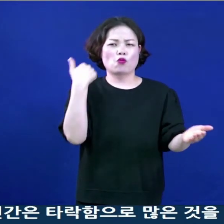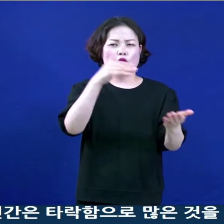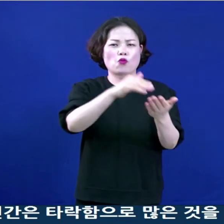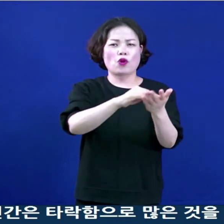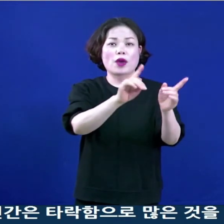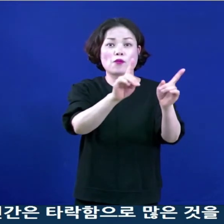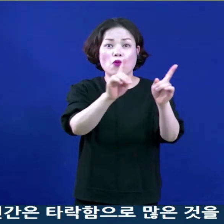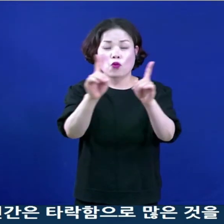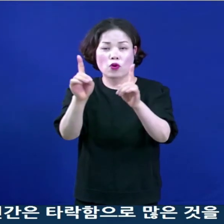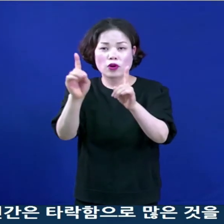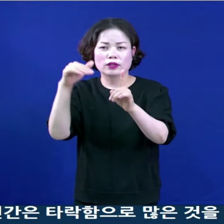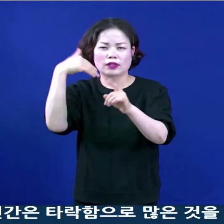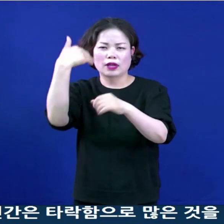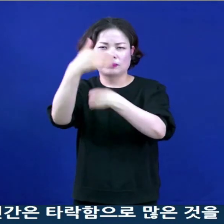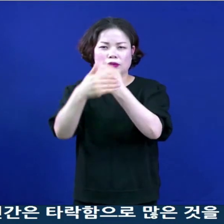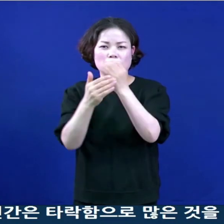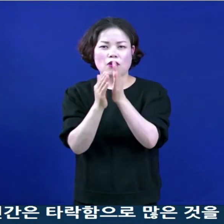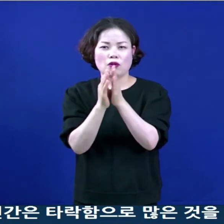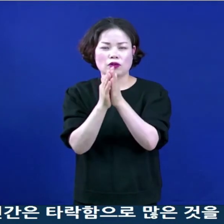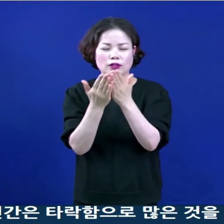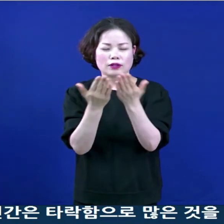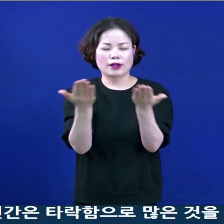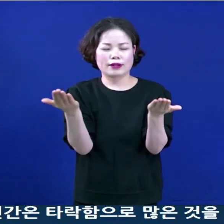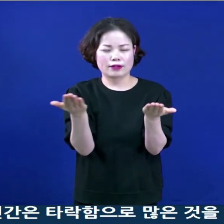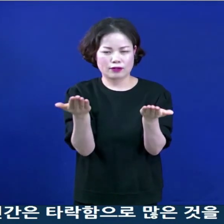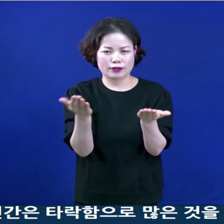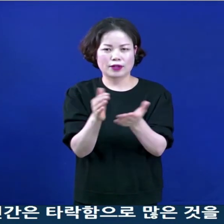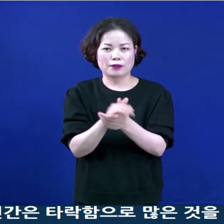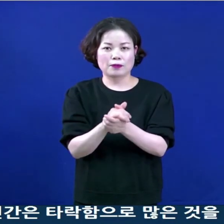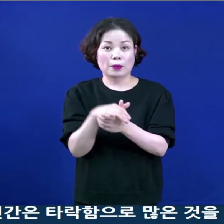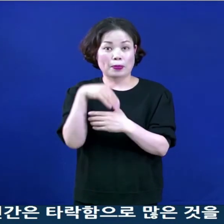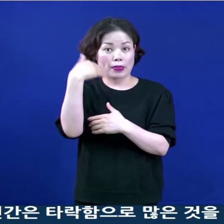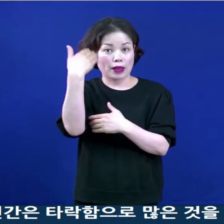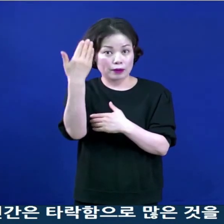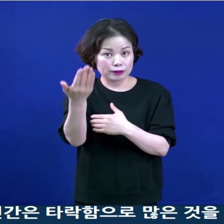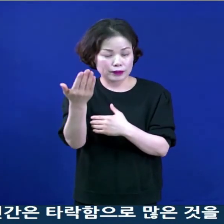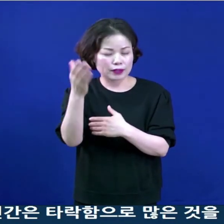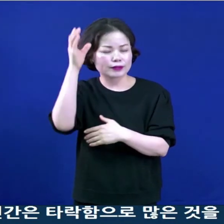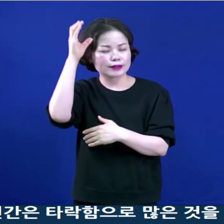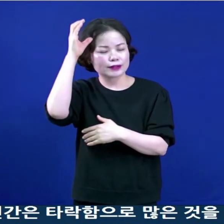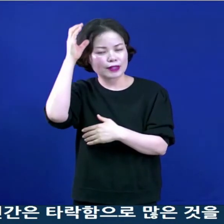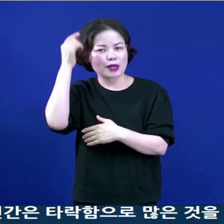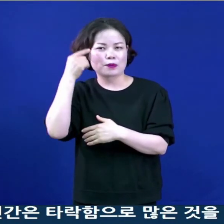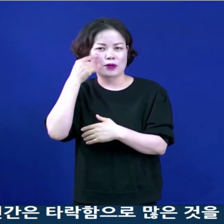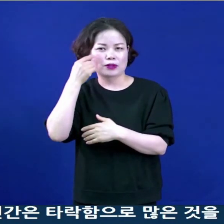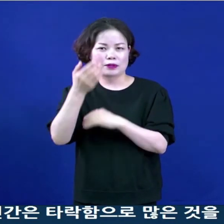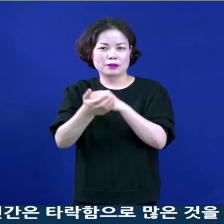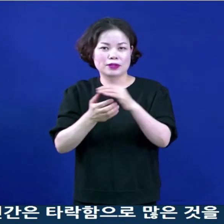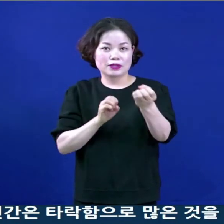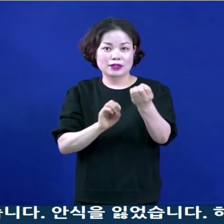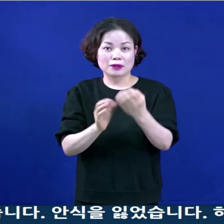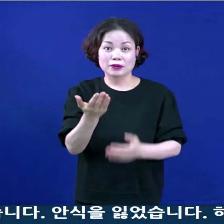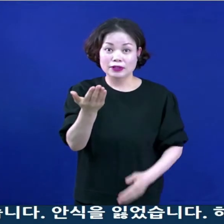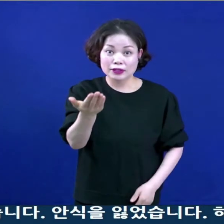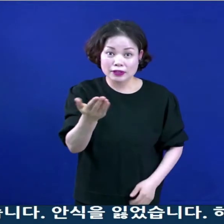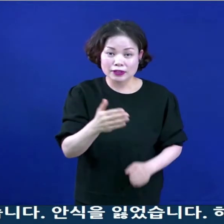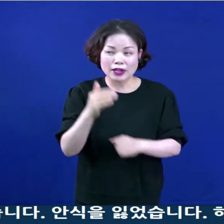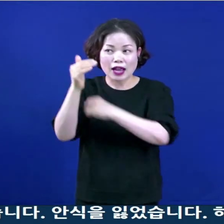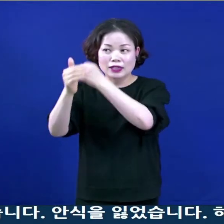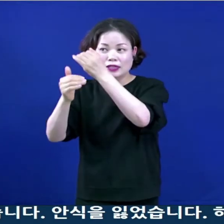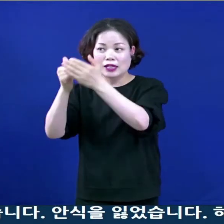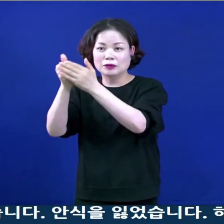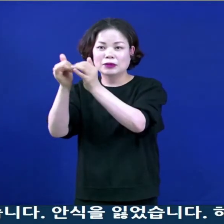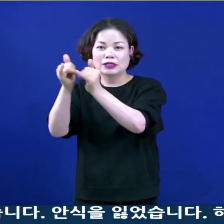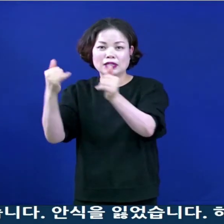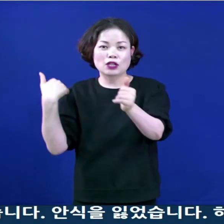다음 성경의 역사입니다. 다음 역사를 기대하시는데 미리 답을 말씀드리면, 하나님이